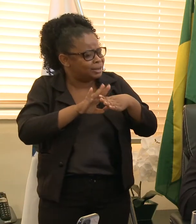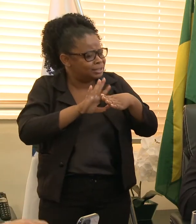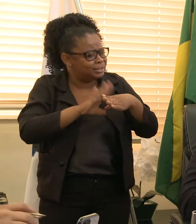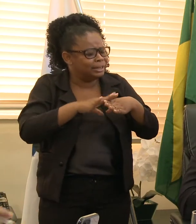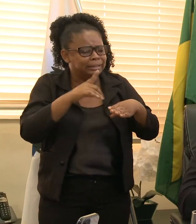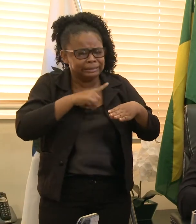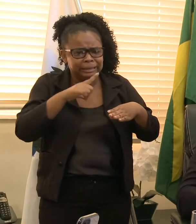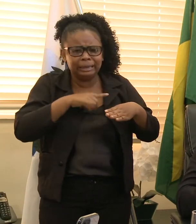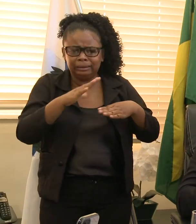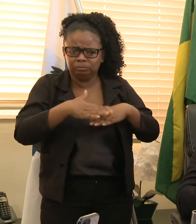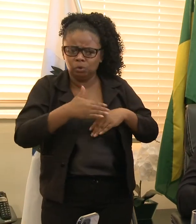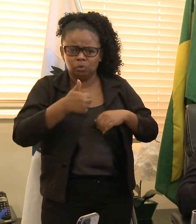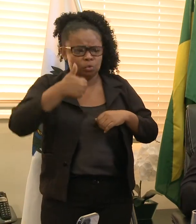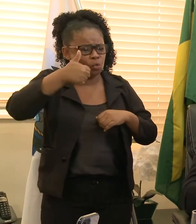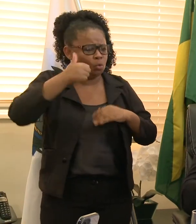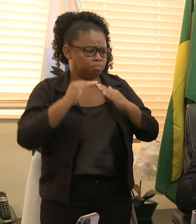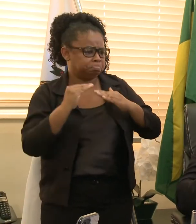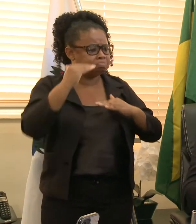isso